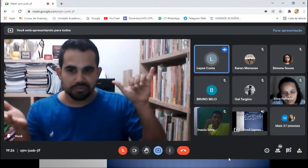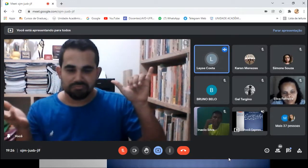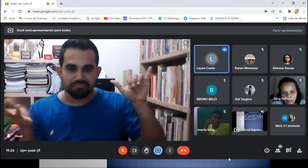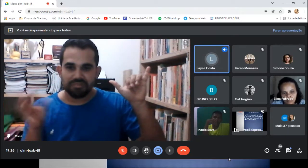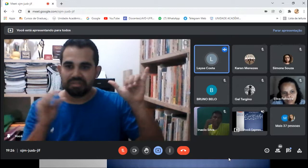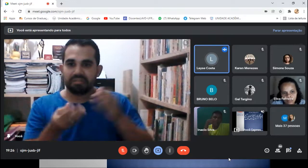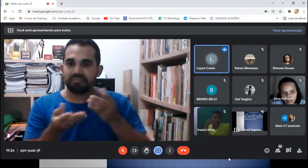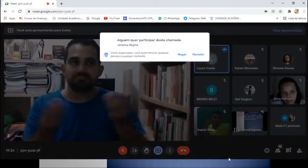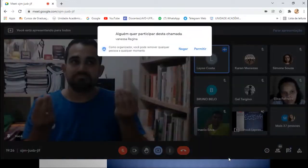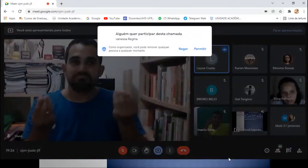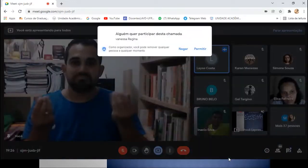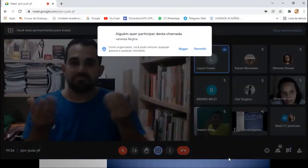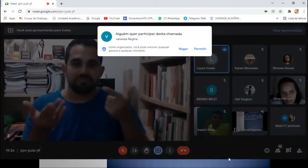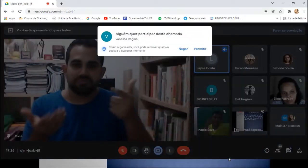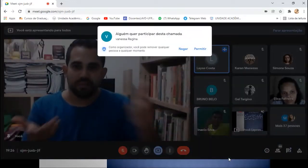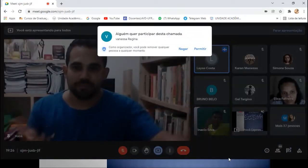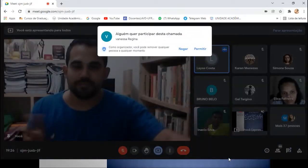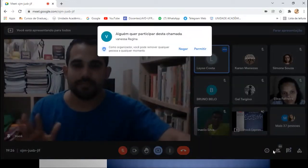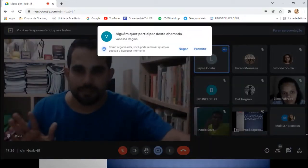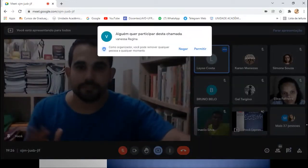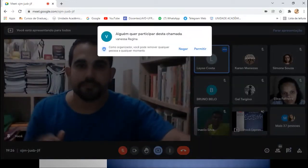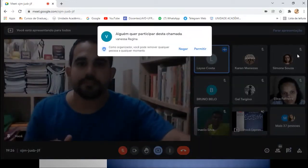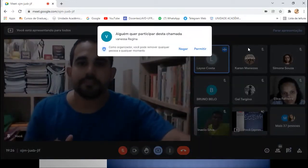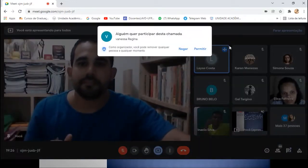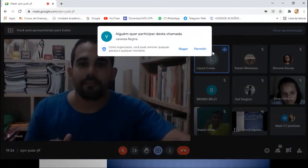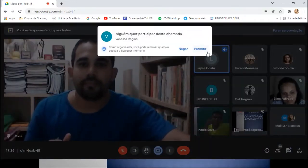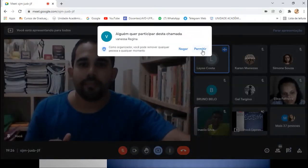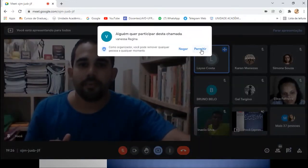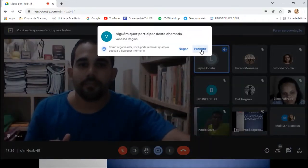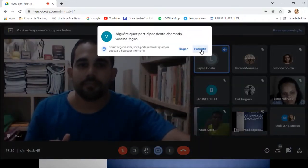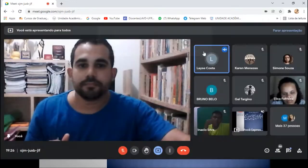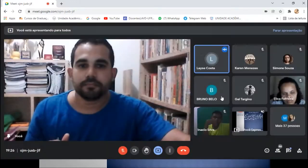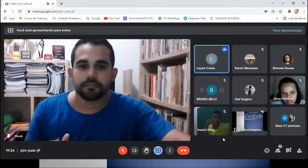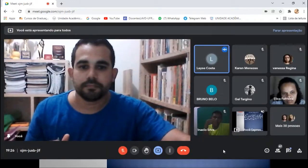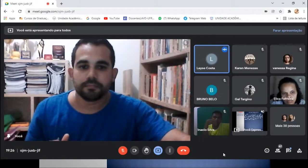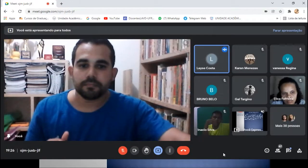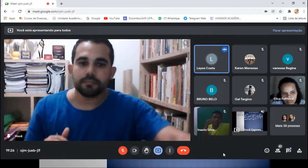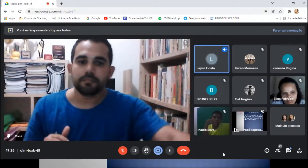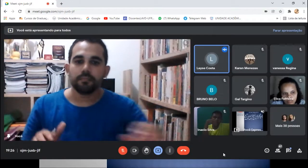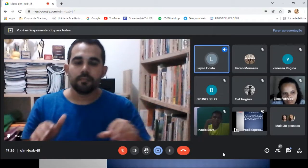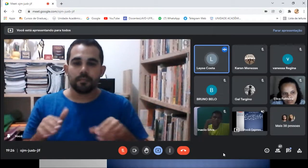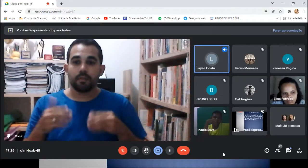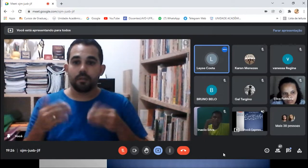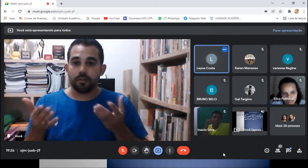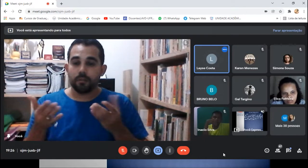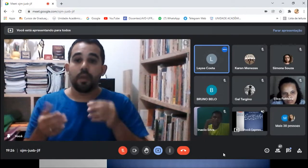existe um significado, é apenas uma letra. Então, a gente vai buscar um significado nisso e não tem.